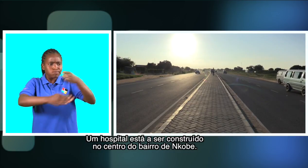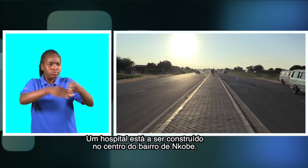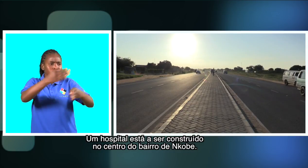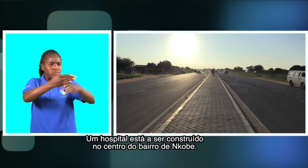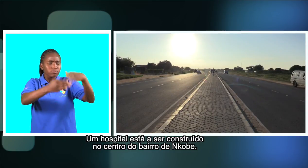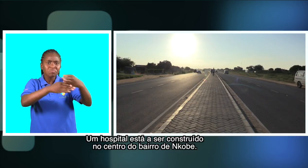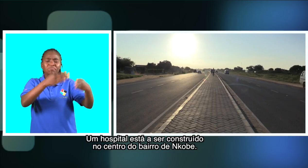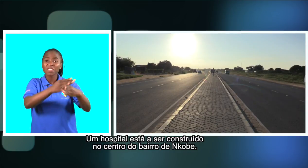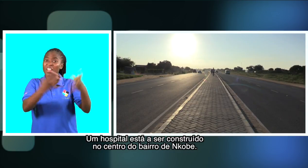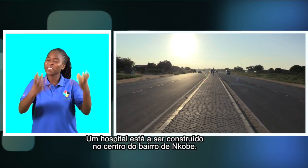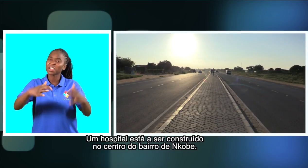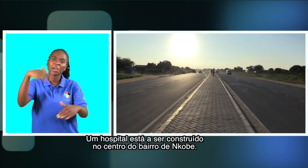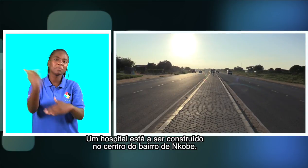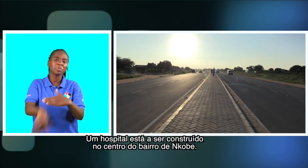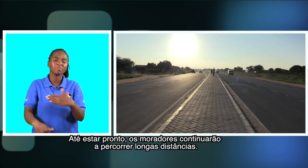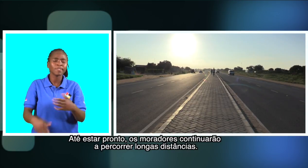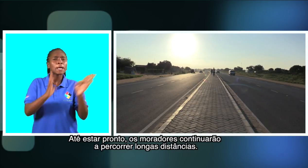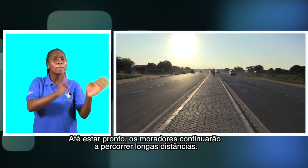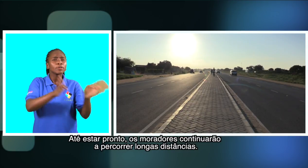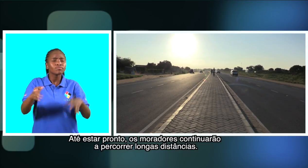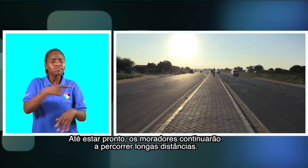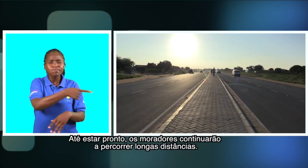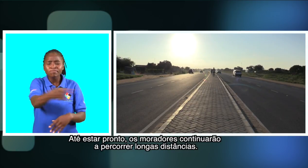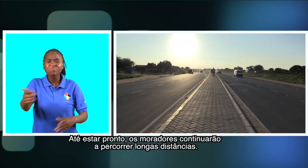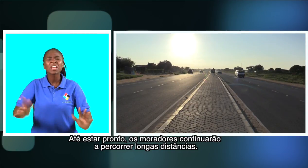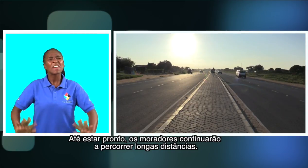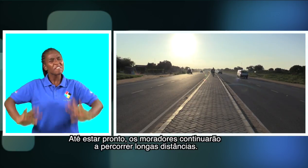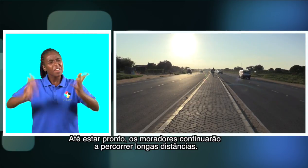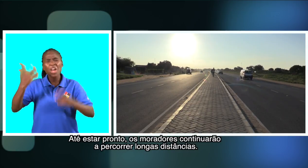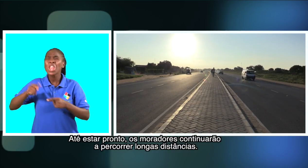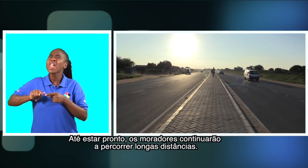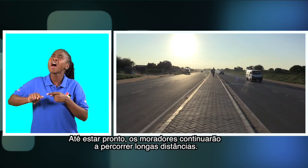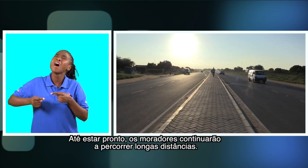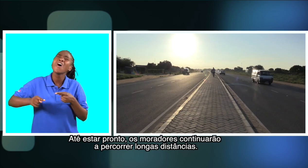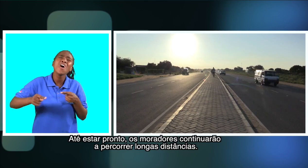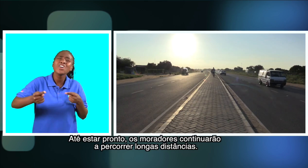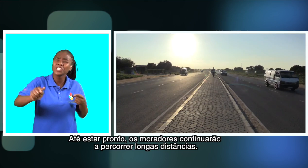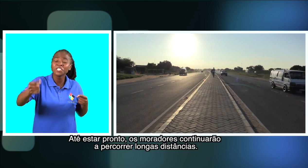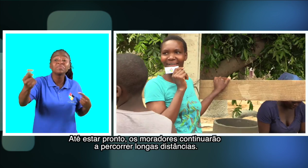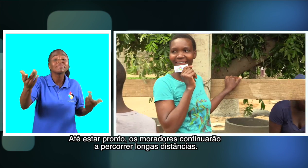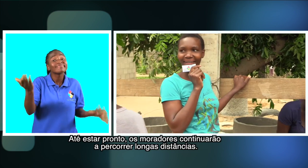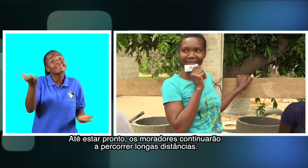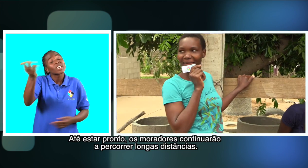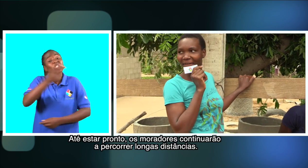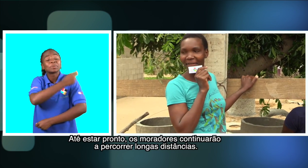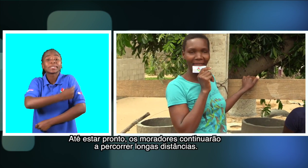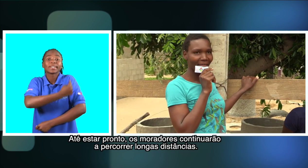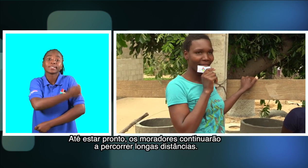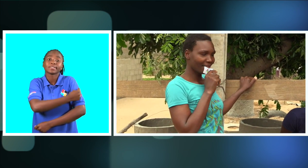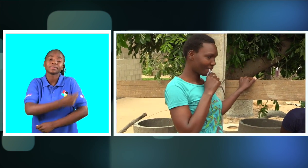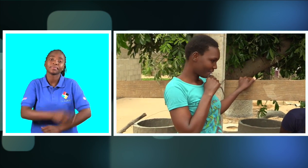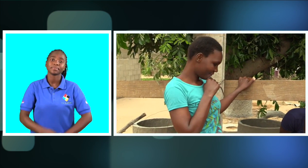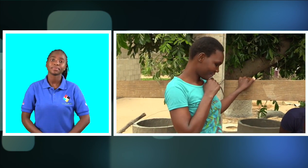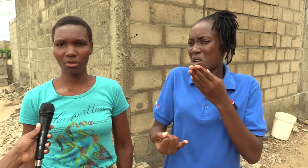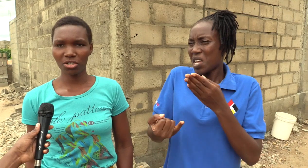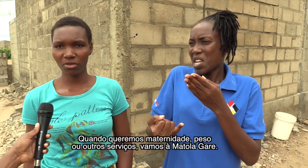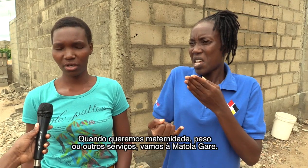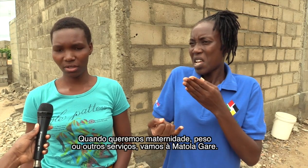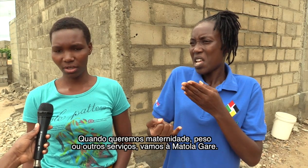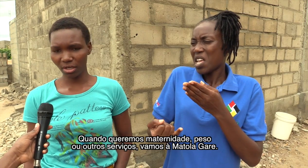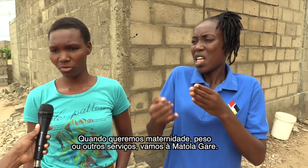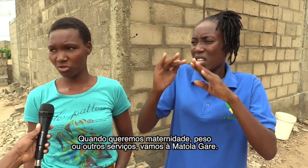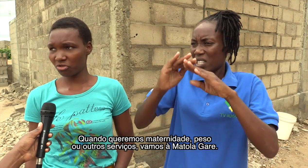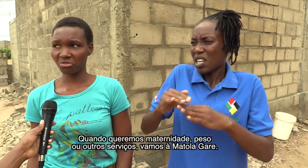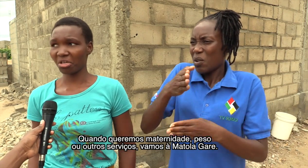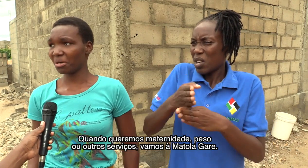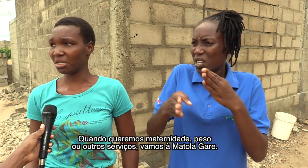construído no centro do bairro de Incob. Até estar pronto, os moradores continuarão a percorrer longas distâncias. Nós,